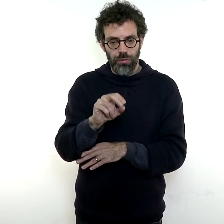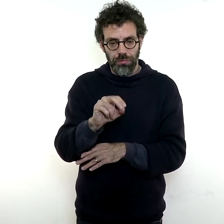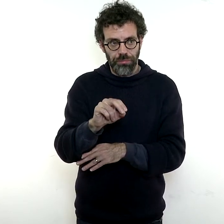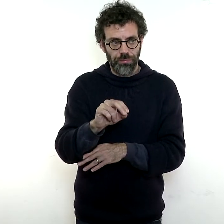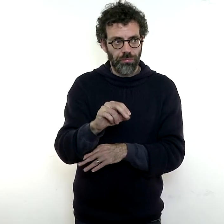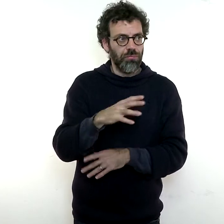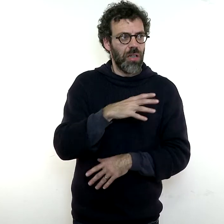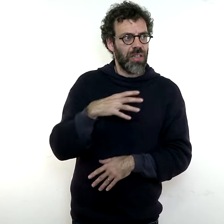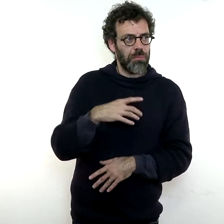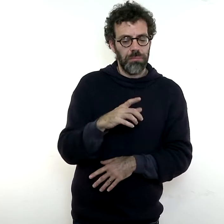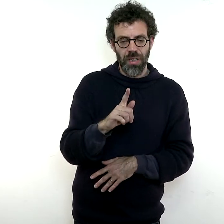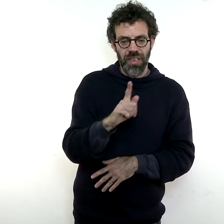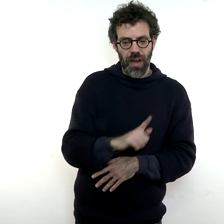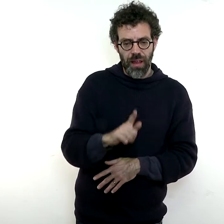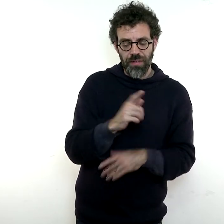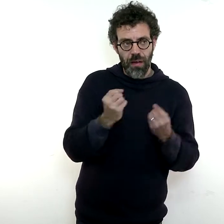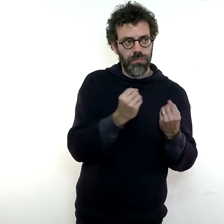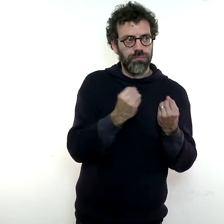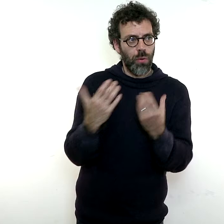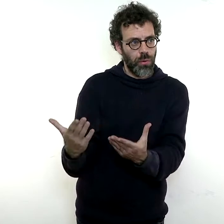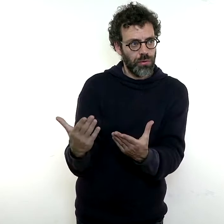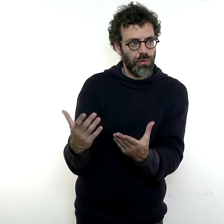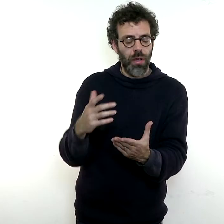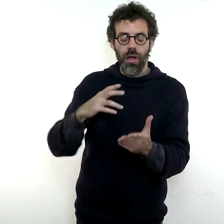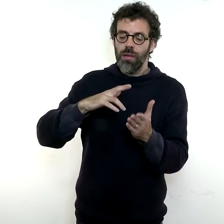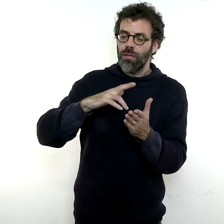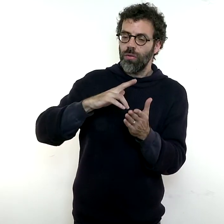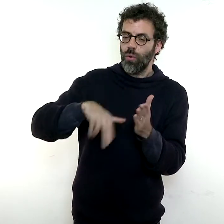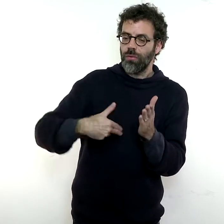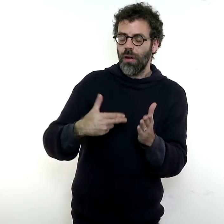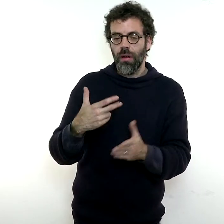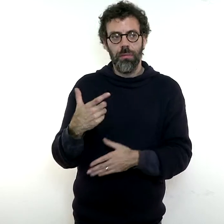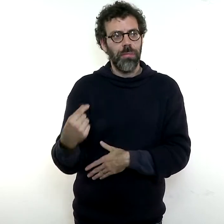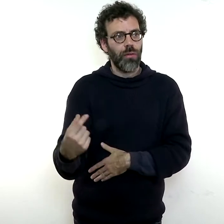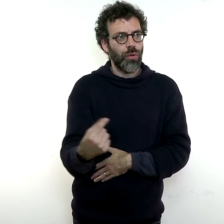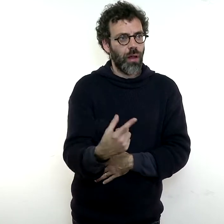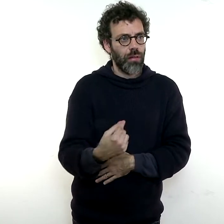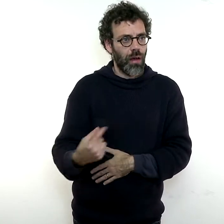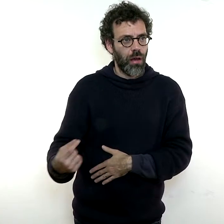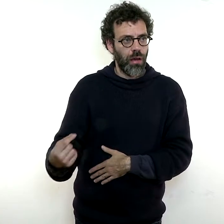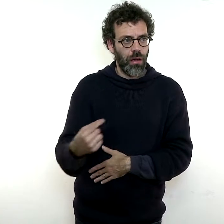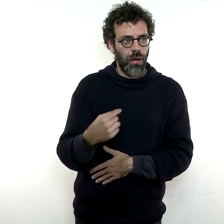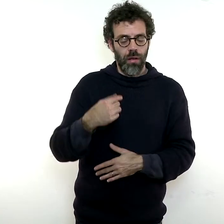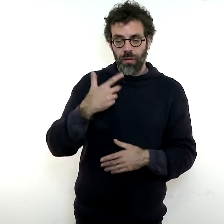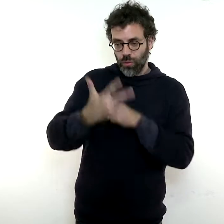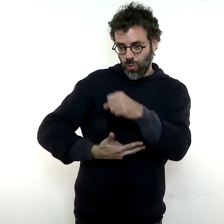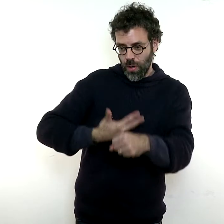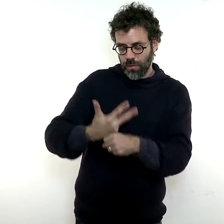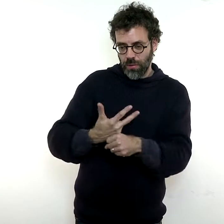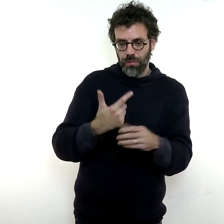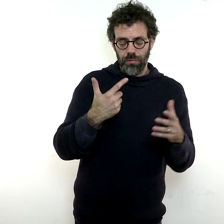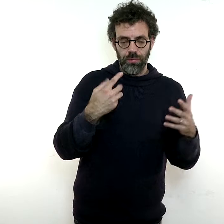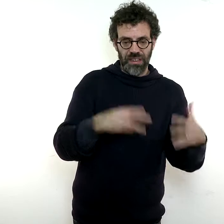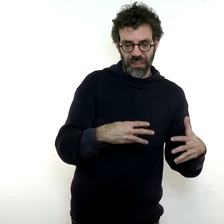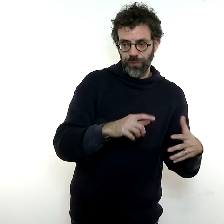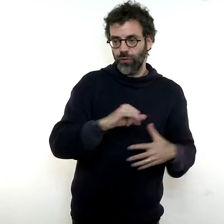partenariat pour la promotion et le développement de l'artisanat d'art. Il s'agit de la reconduction de notre convention avec Atelier d'Art